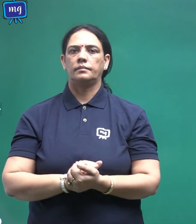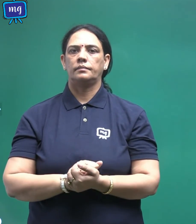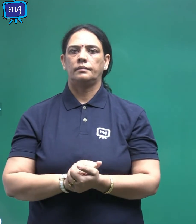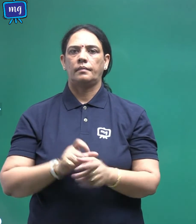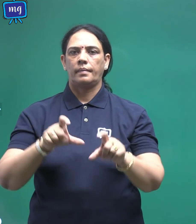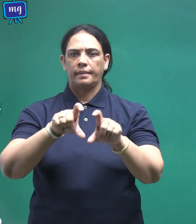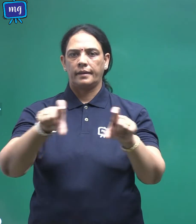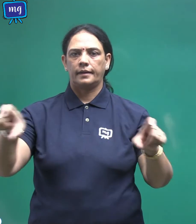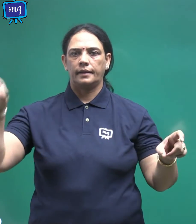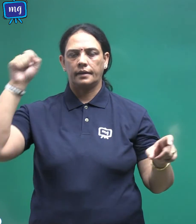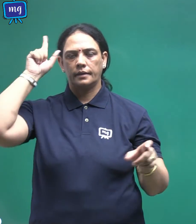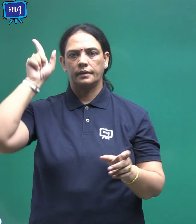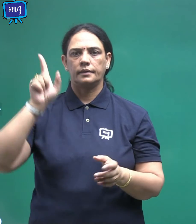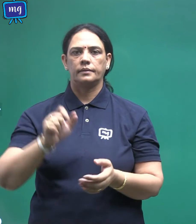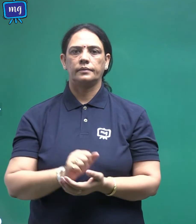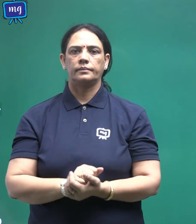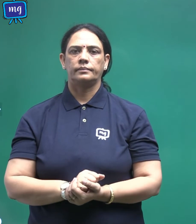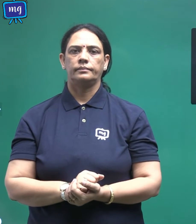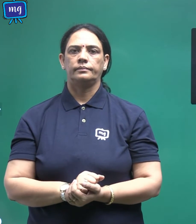समझ आ गया।